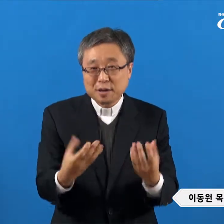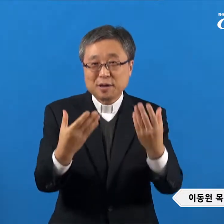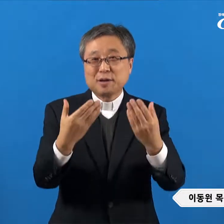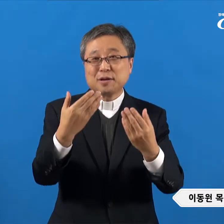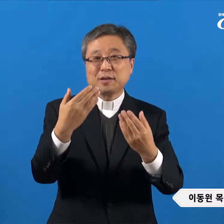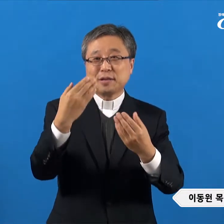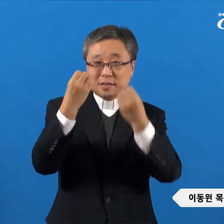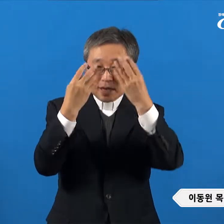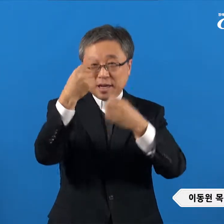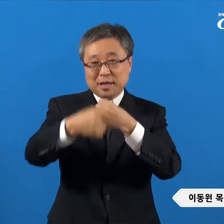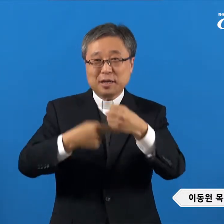기도하시겠습니다.